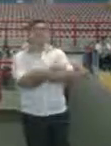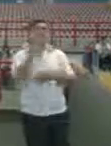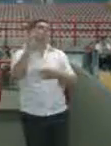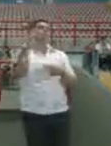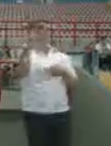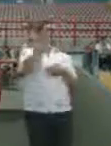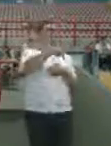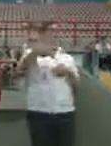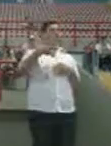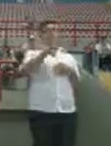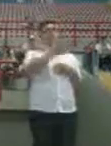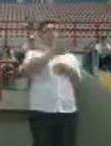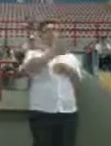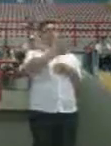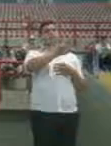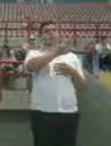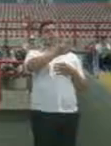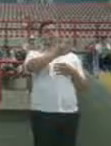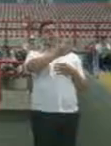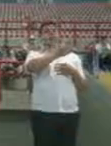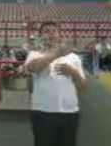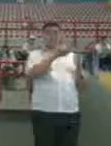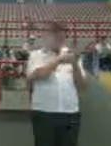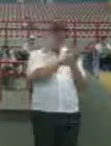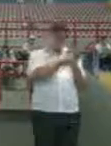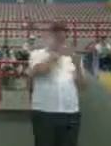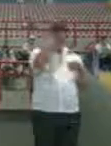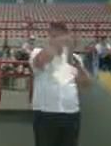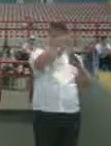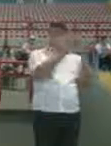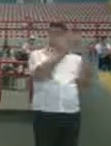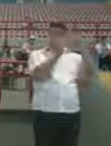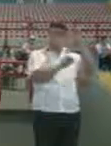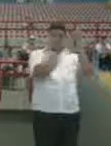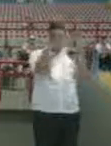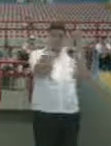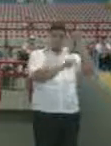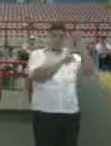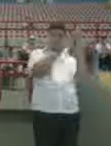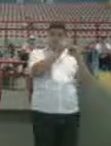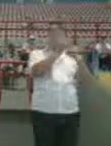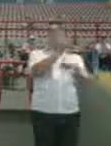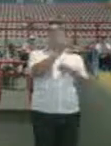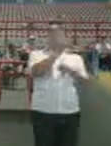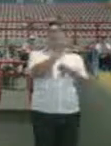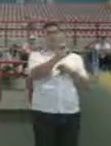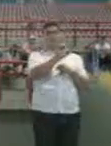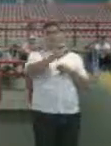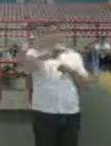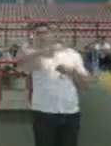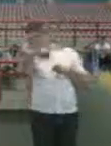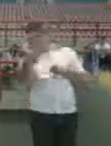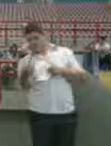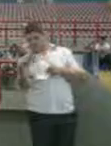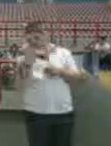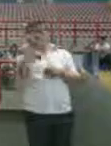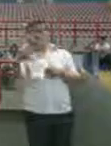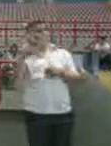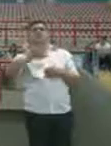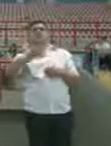Vargas, nós tivemos nacionalização da indústria e indústria de base. Com o Juscelino,